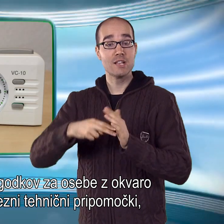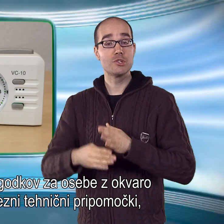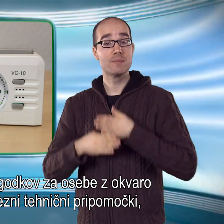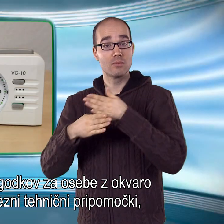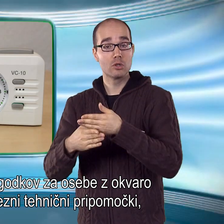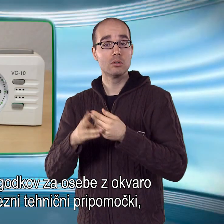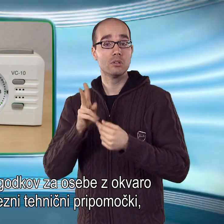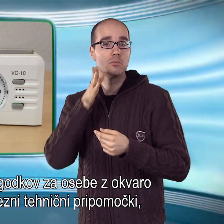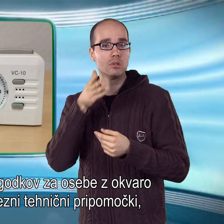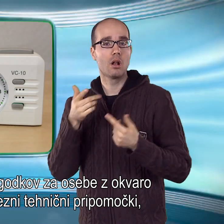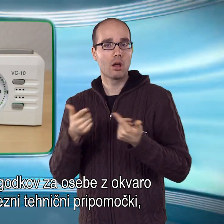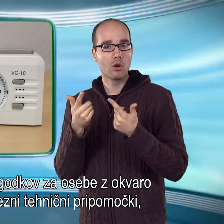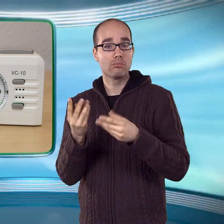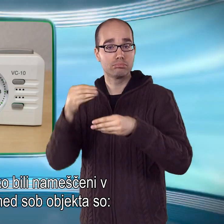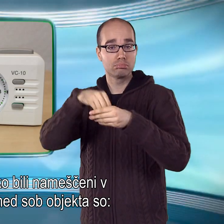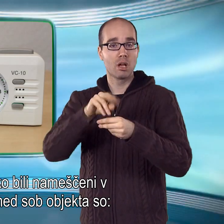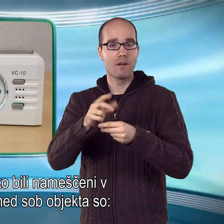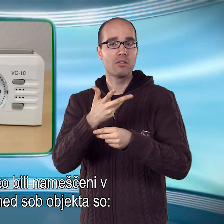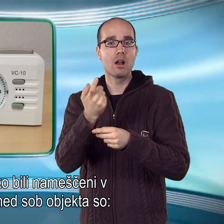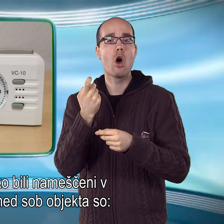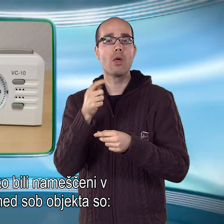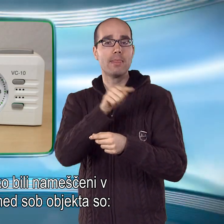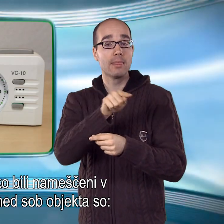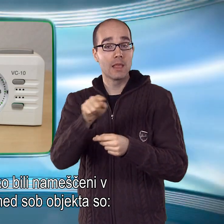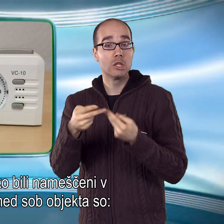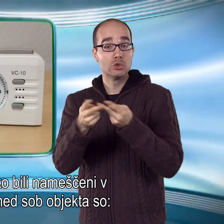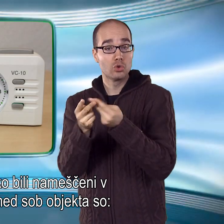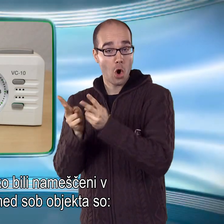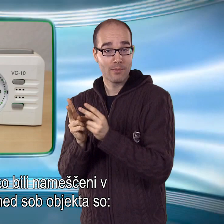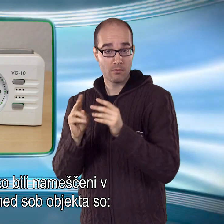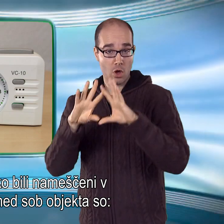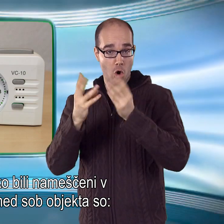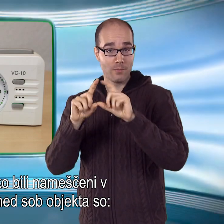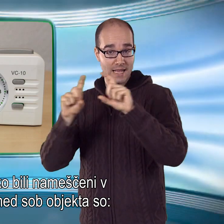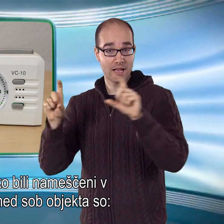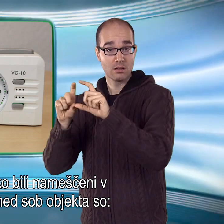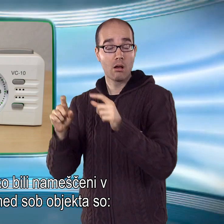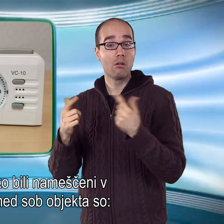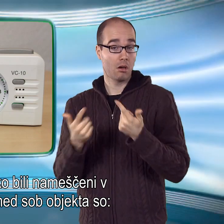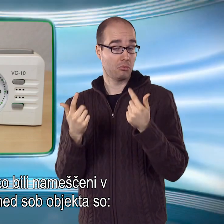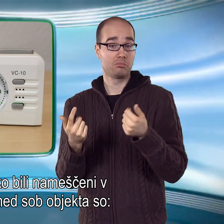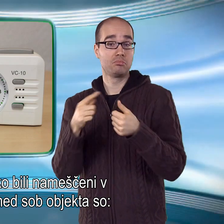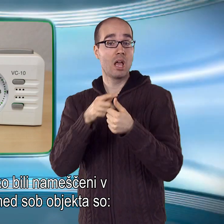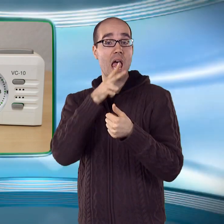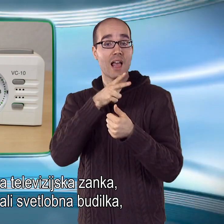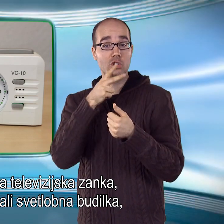Posamezni tehnični pripomočki, ki bi lahko bili nameščeni v kateri izmed sob objekta, so